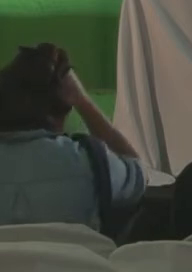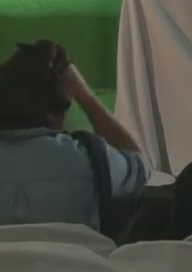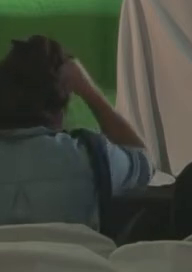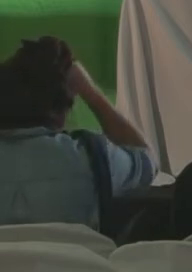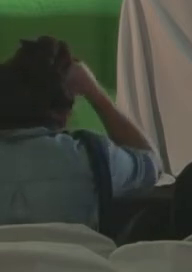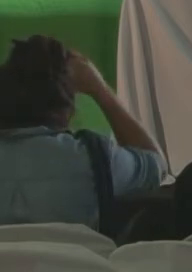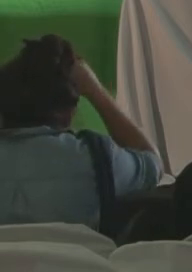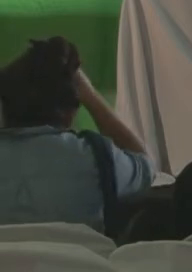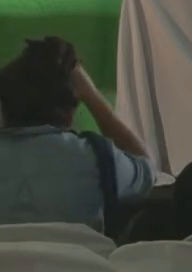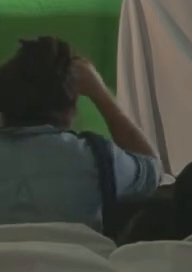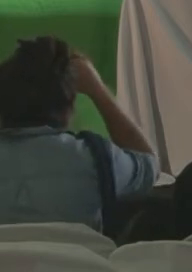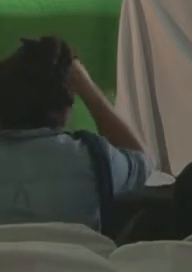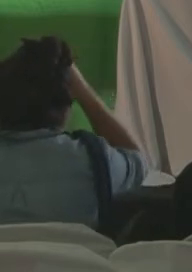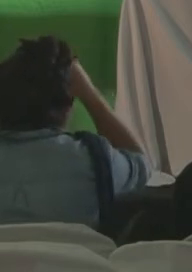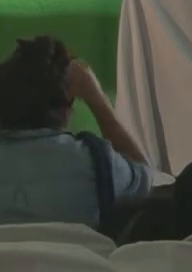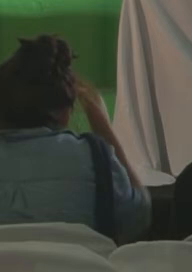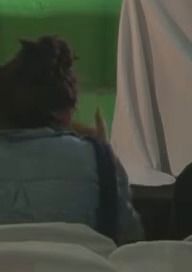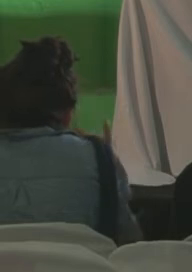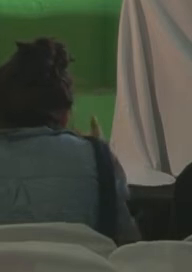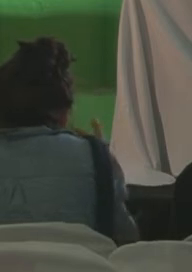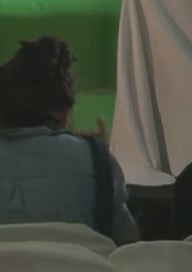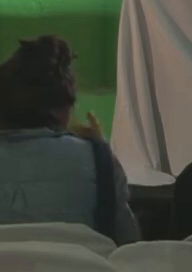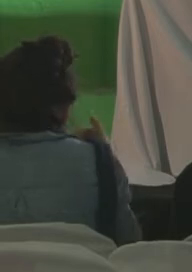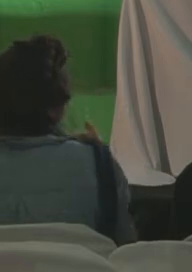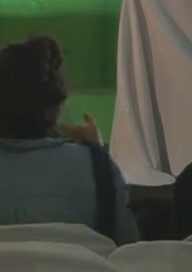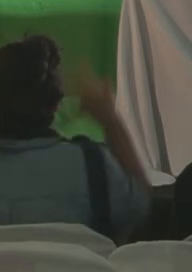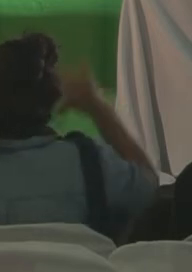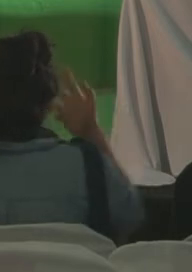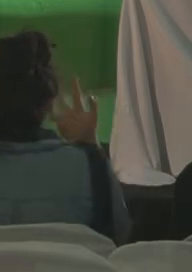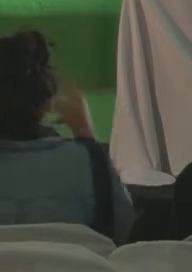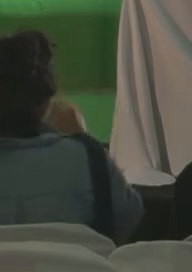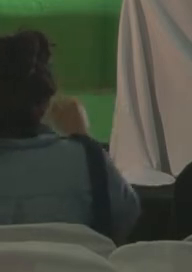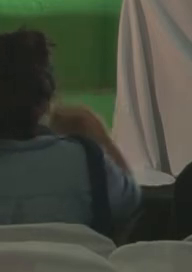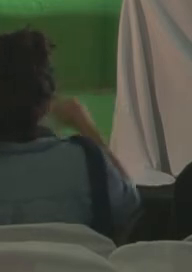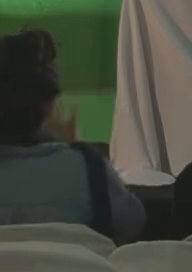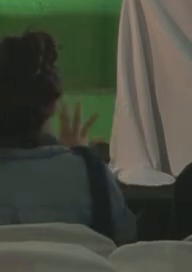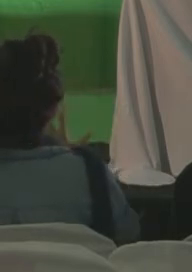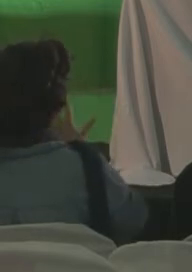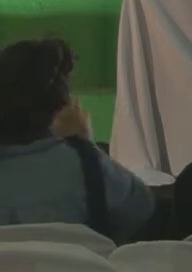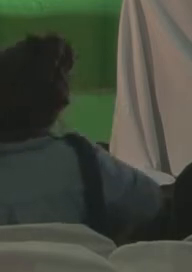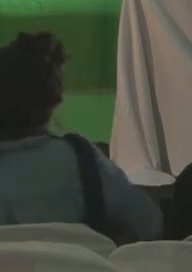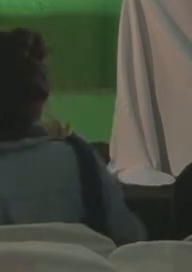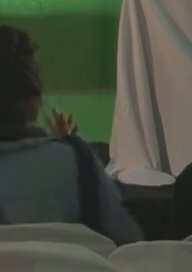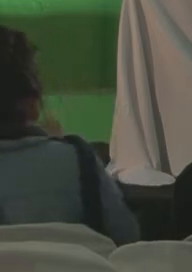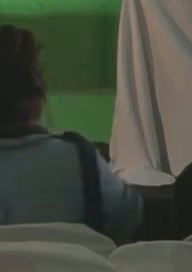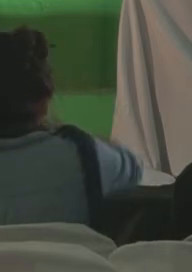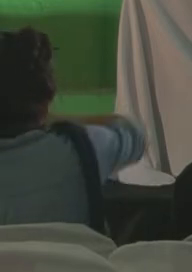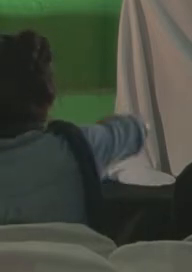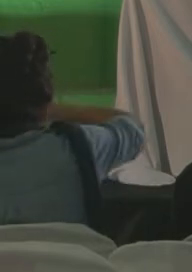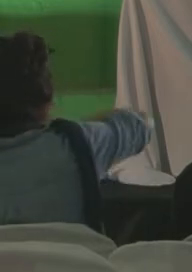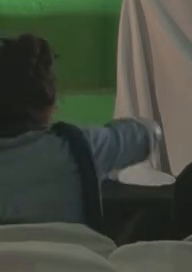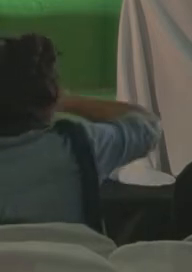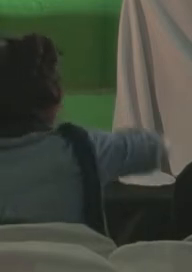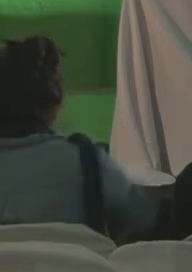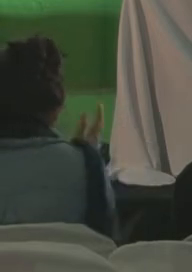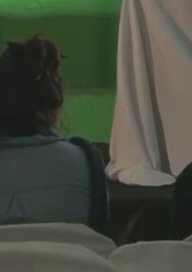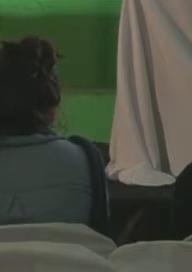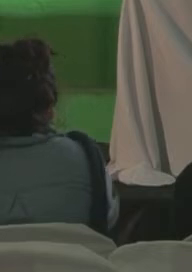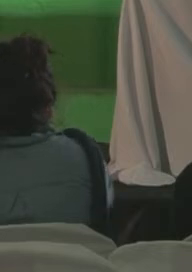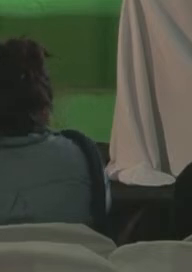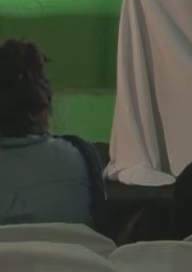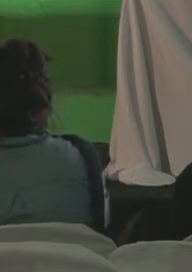vou ali e busco numa palestra de 30 minutos. São respostas de leitura, de participar de grupos de estudo, de grupos de